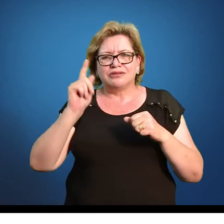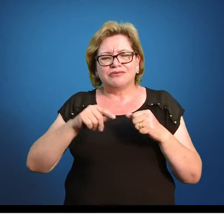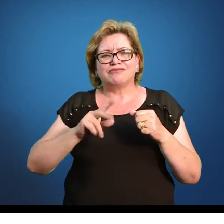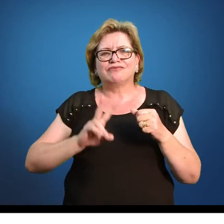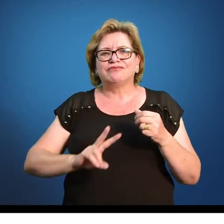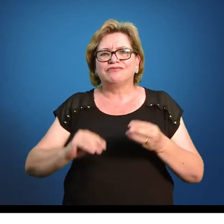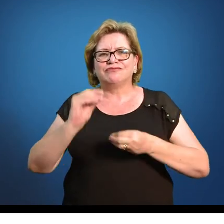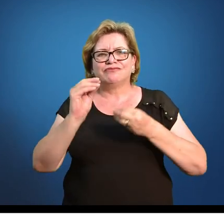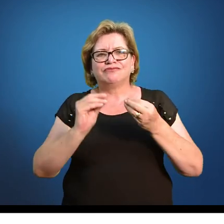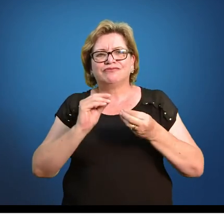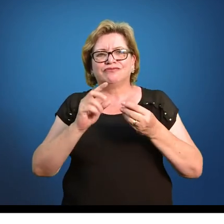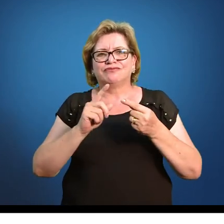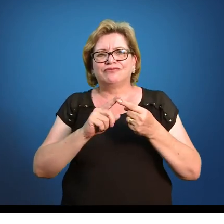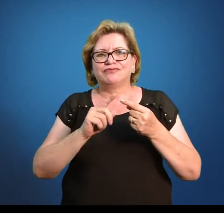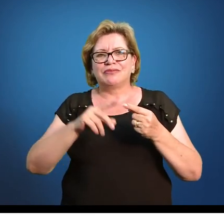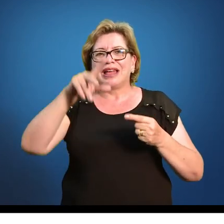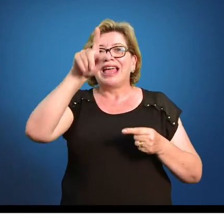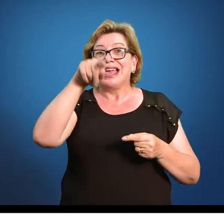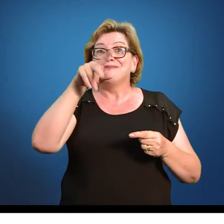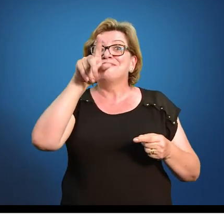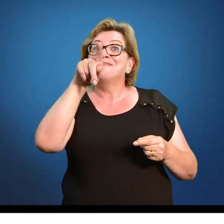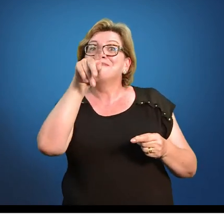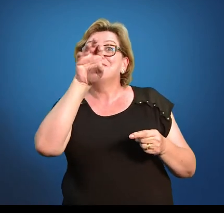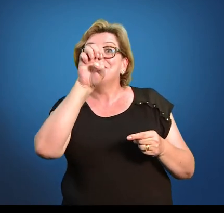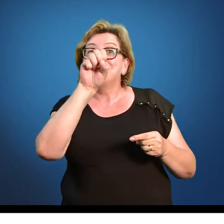resolvi dar o que a gente chama de peso.